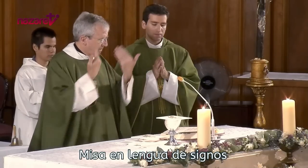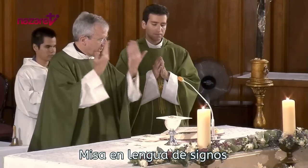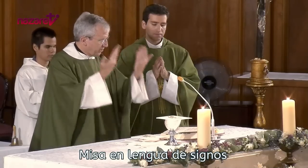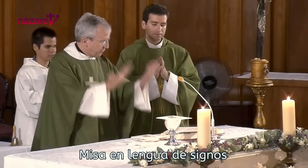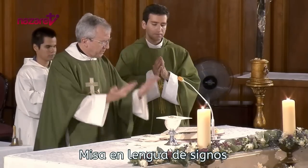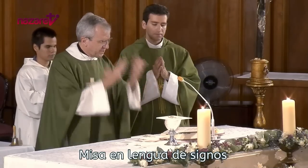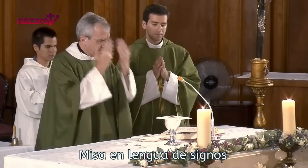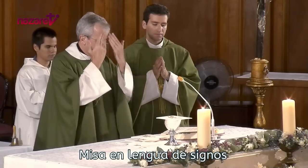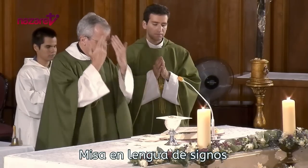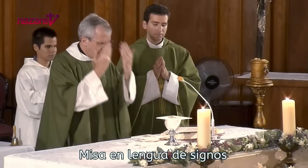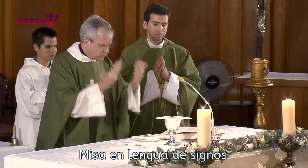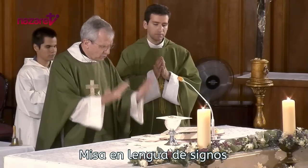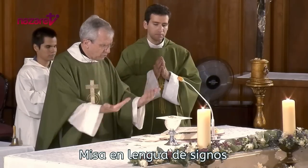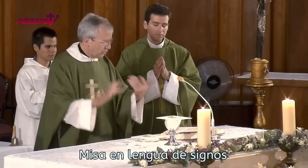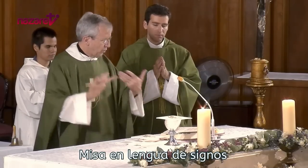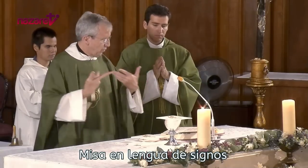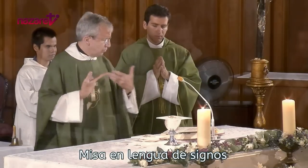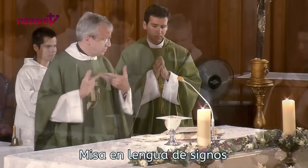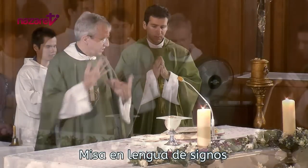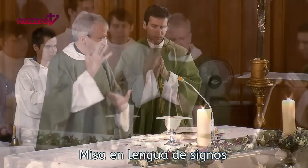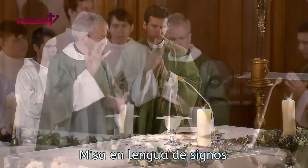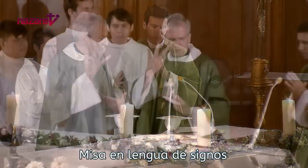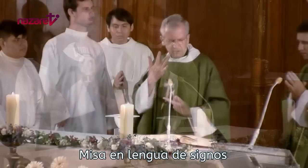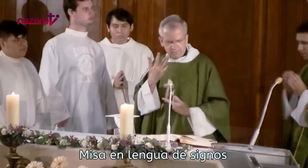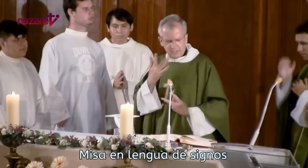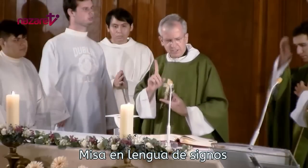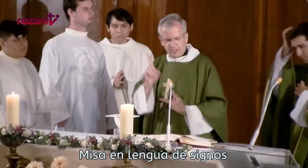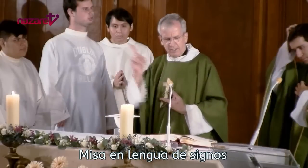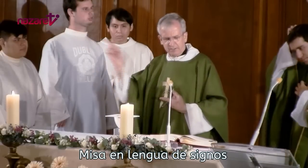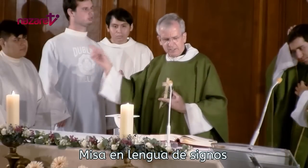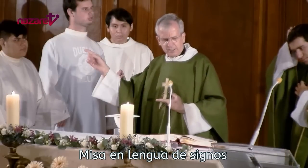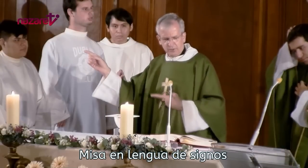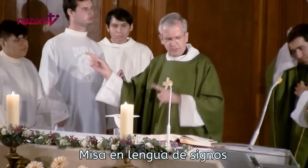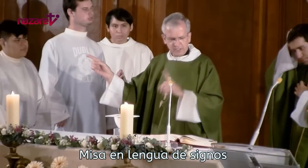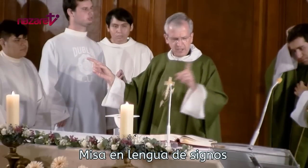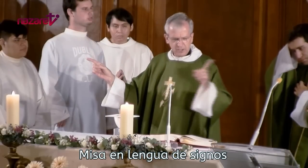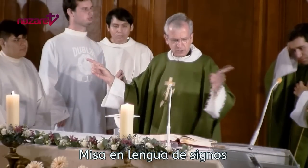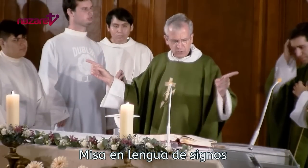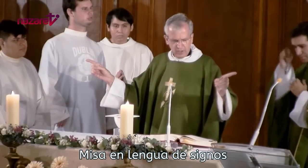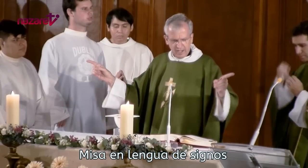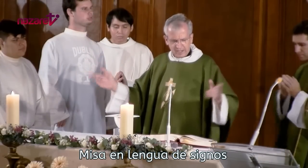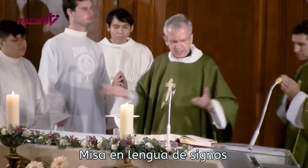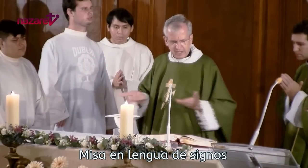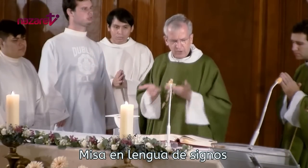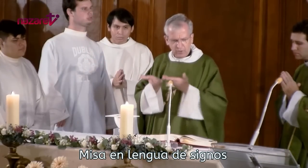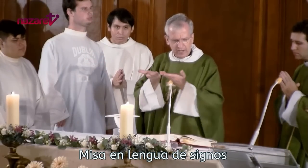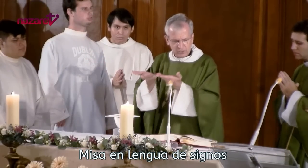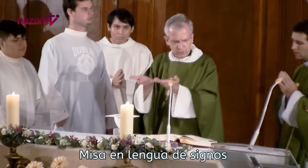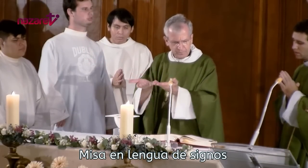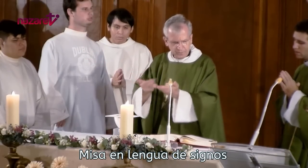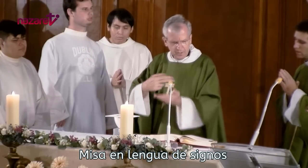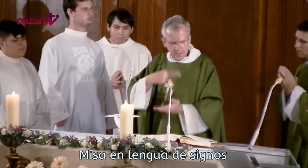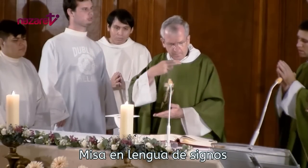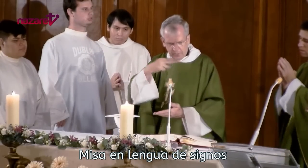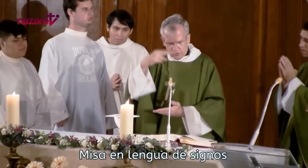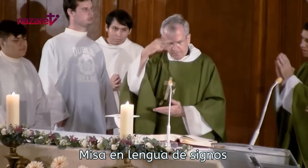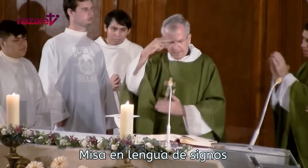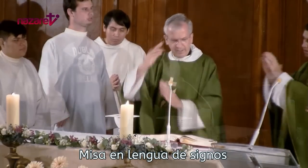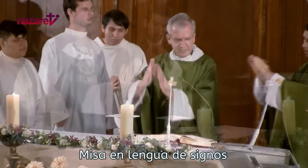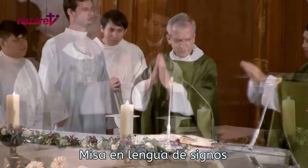que ofrezca en tu honor un sacrificio sin mancha, desde donde sale el sol hasta el ocaso. Por eso, Padre, te